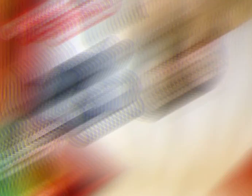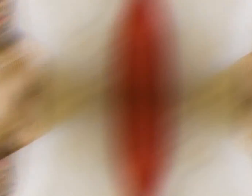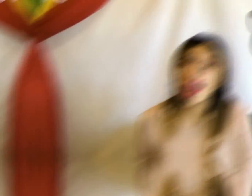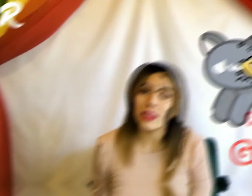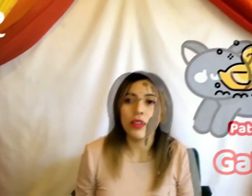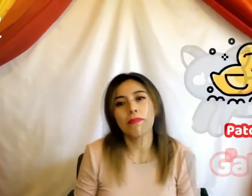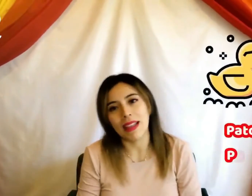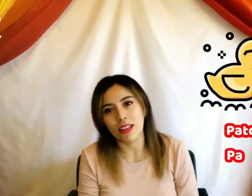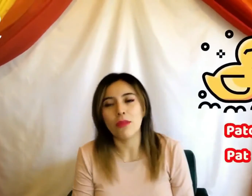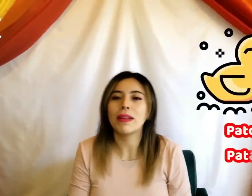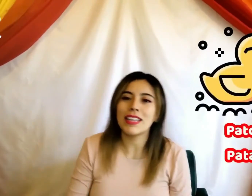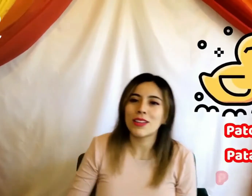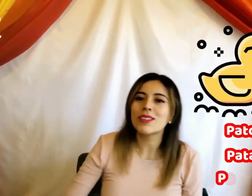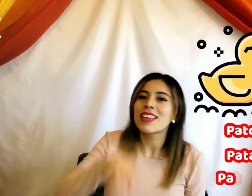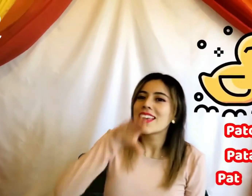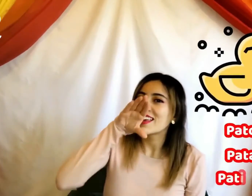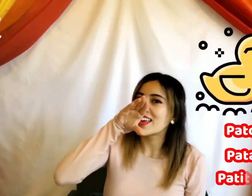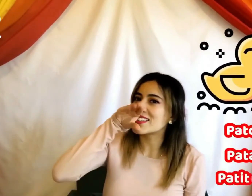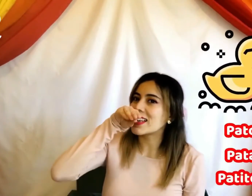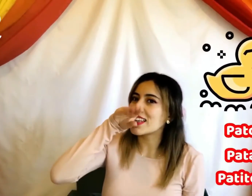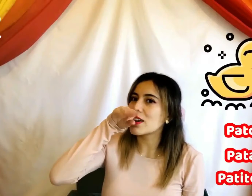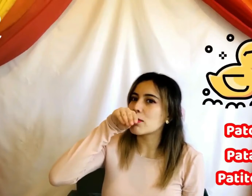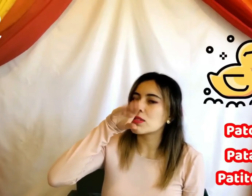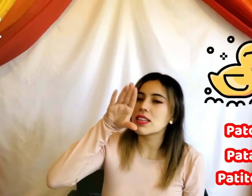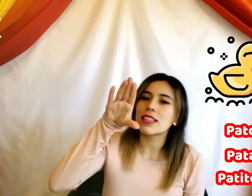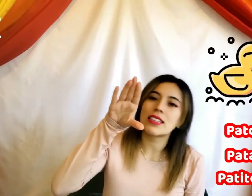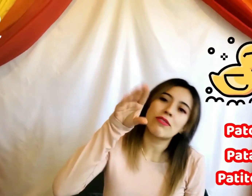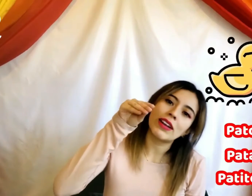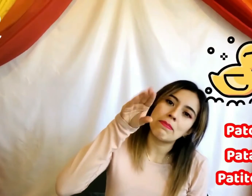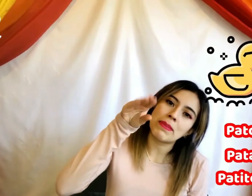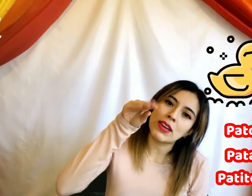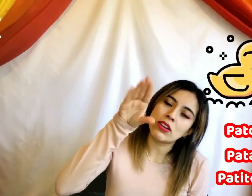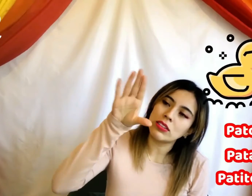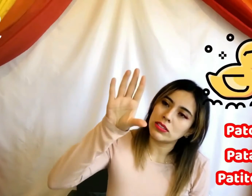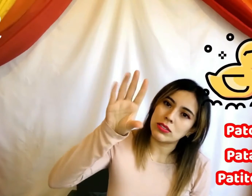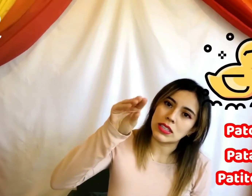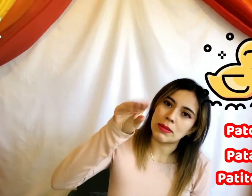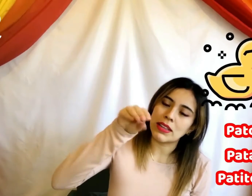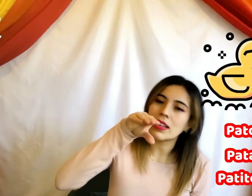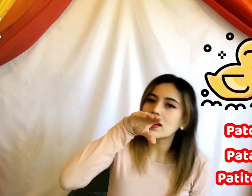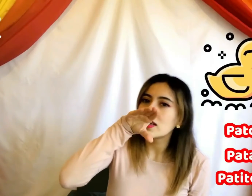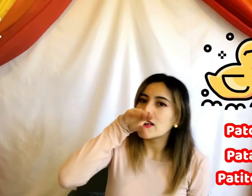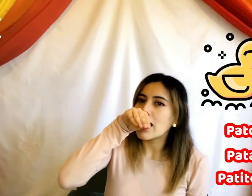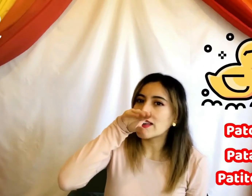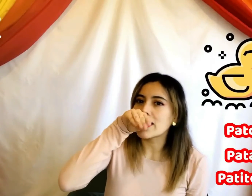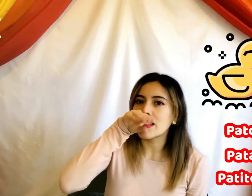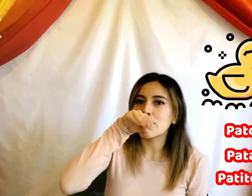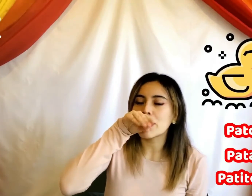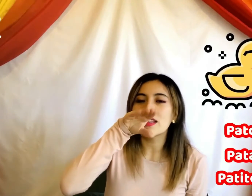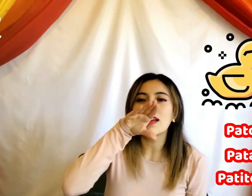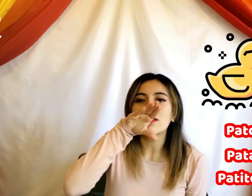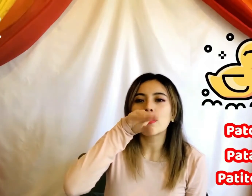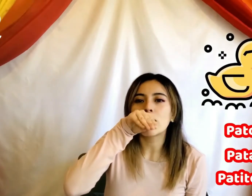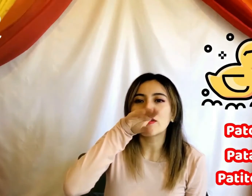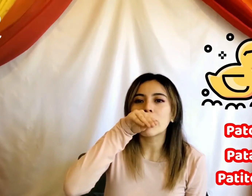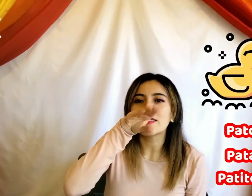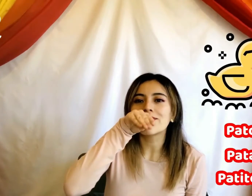pato, pata o patitos, que es aquí, como si este fuera el pico, nuestra manita, aquí en la boquita, cuac, cuac,